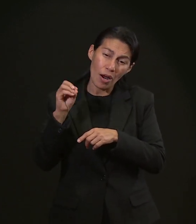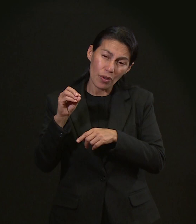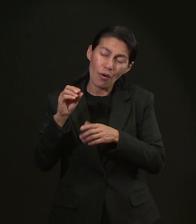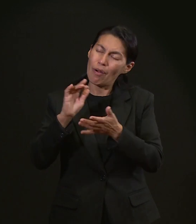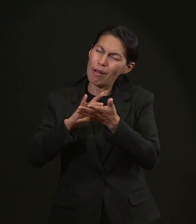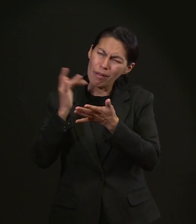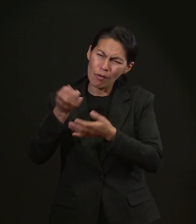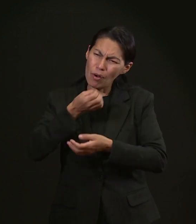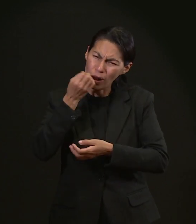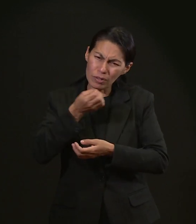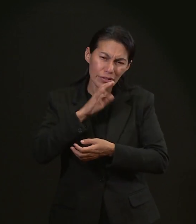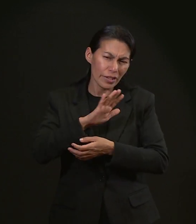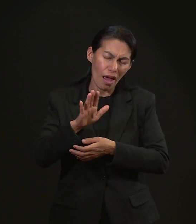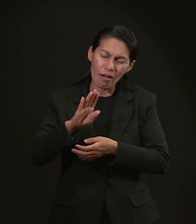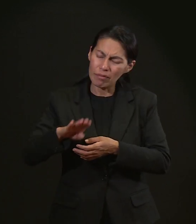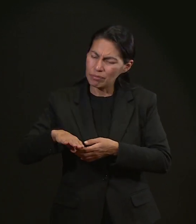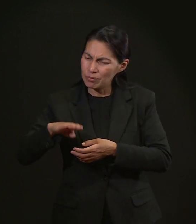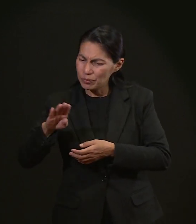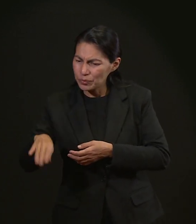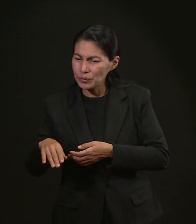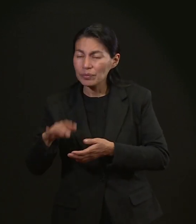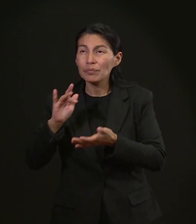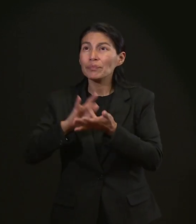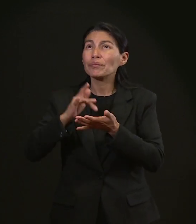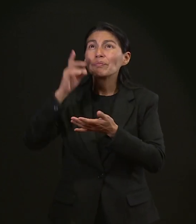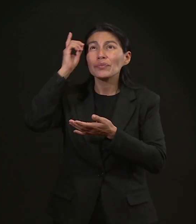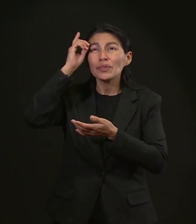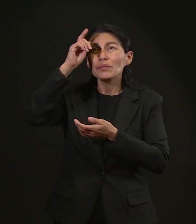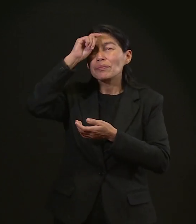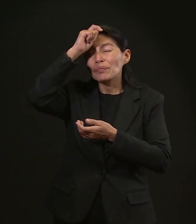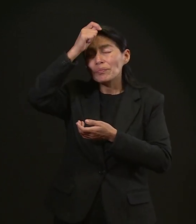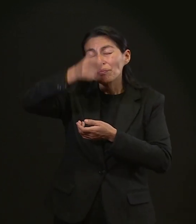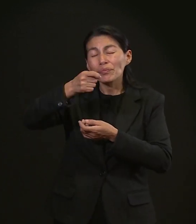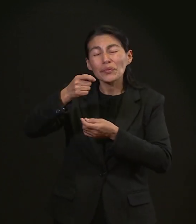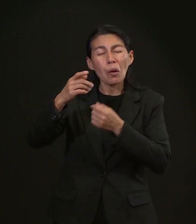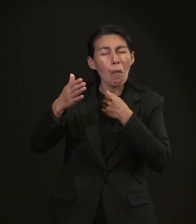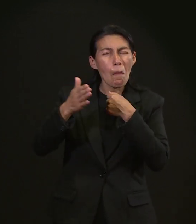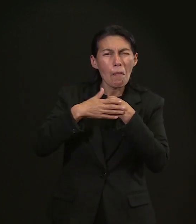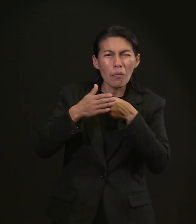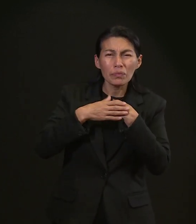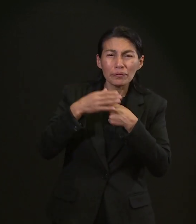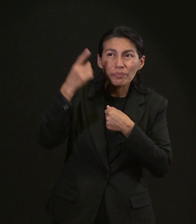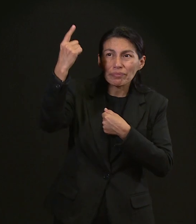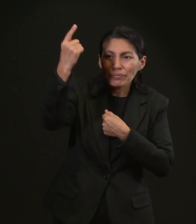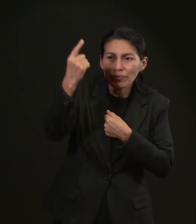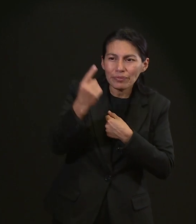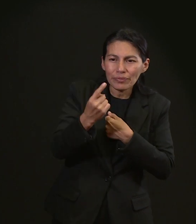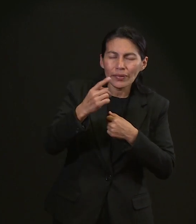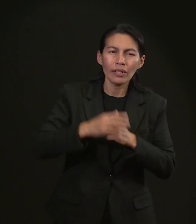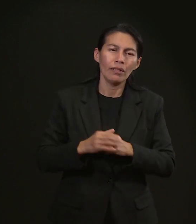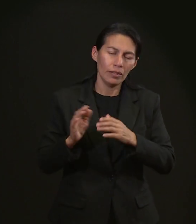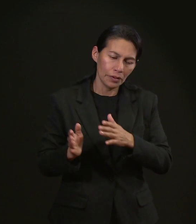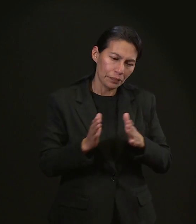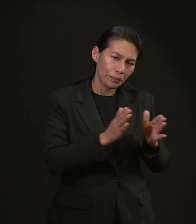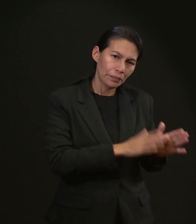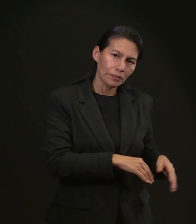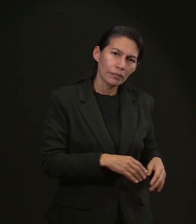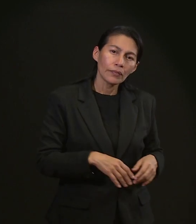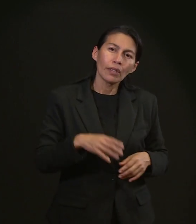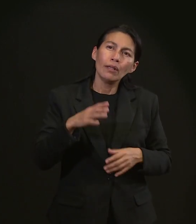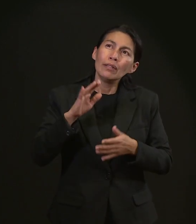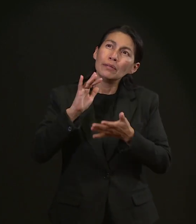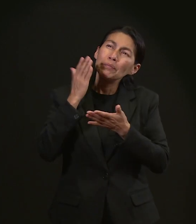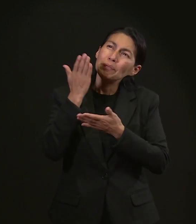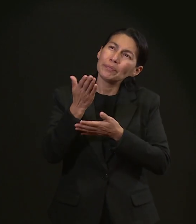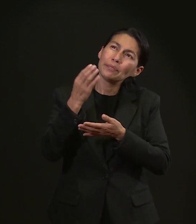el señor gracias a dios por la bendita esperanza de su pronto regreso a mí lety jiménez pila oración por mi